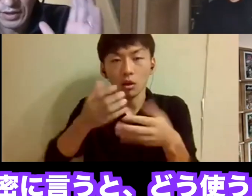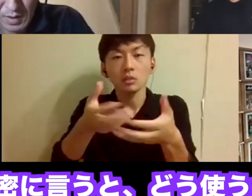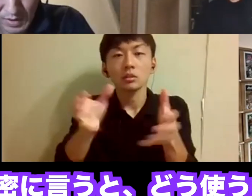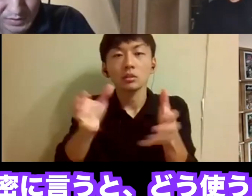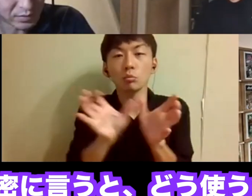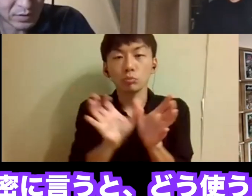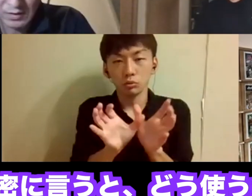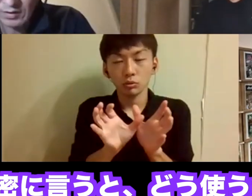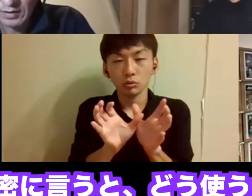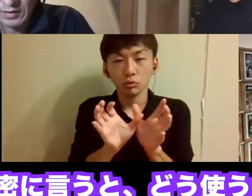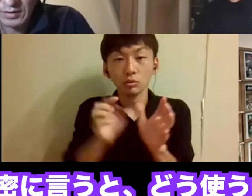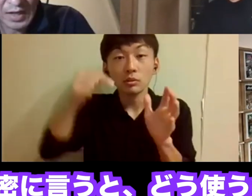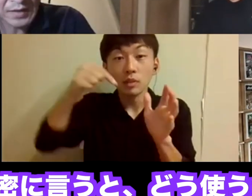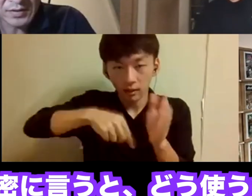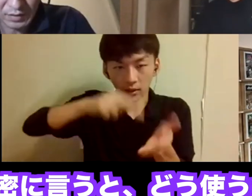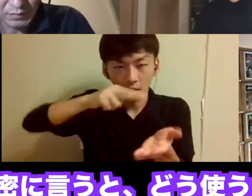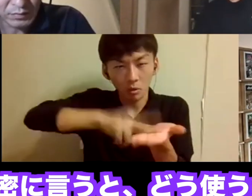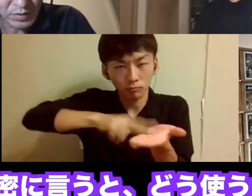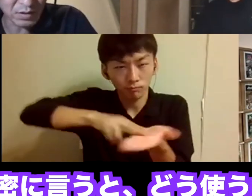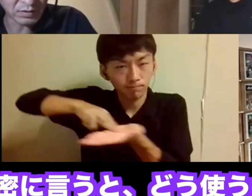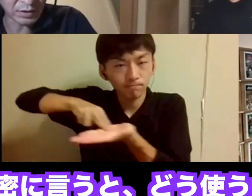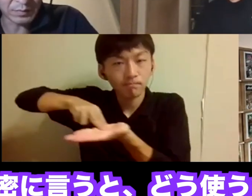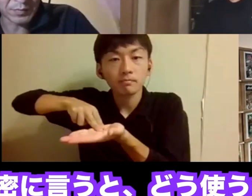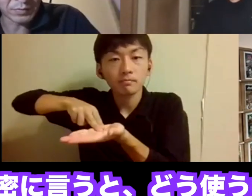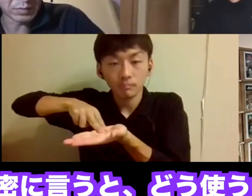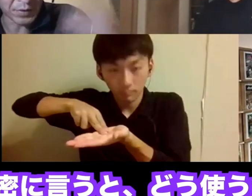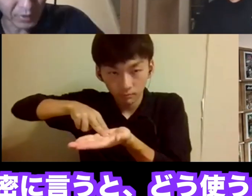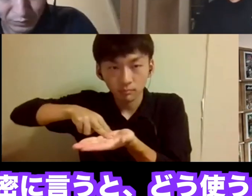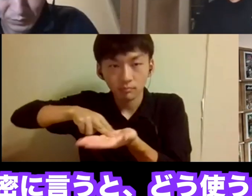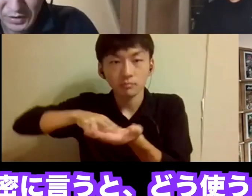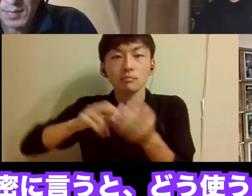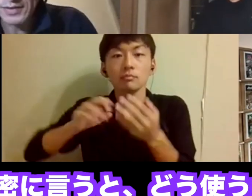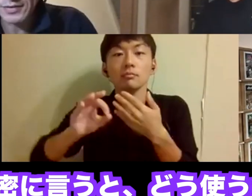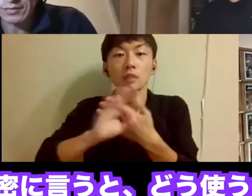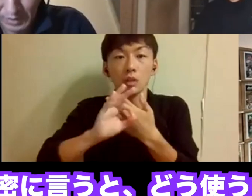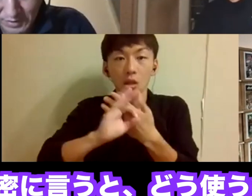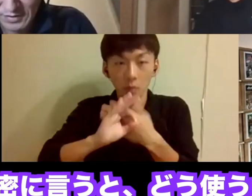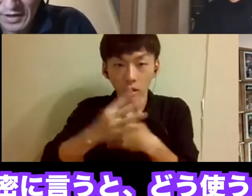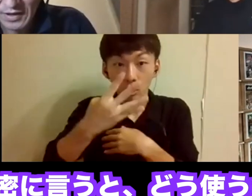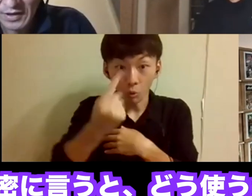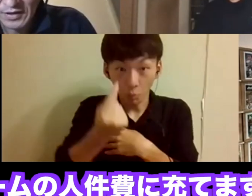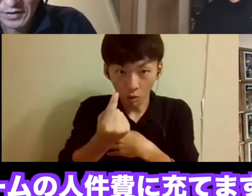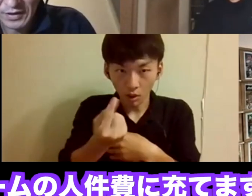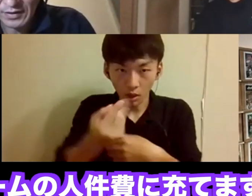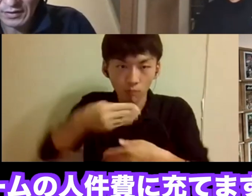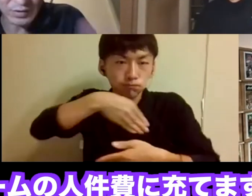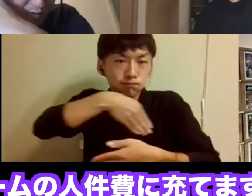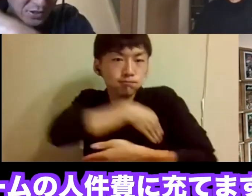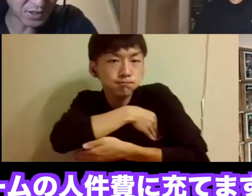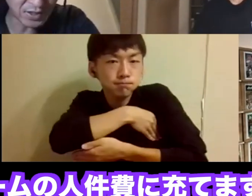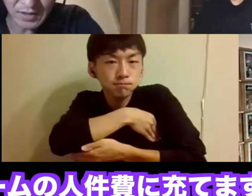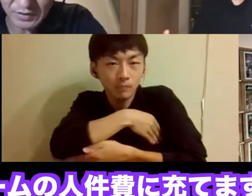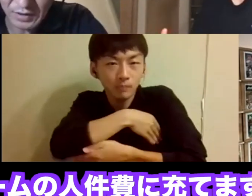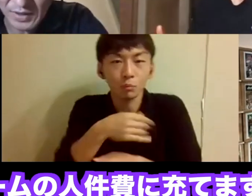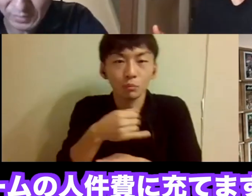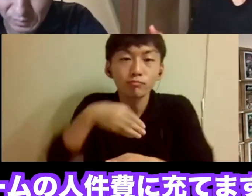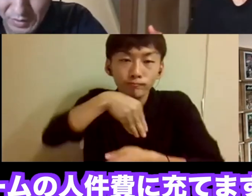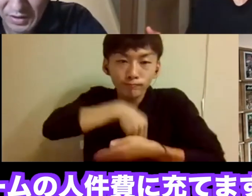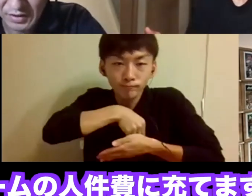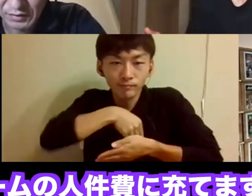ますなんですけどじゃあ例えば僕のポケットに入れますとかですねうちの人件費にあてもバスみたいなので